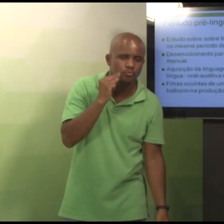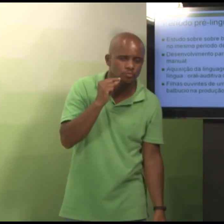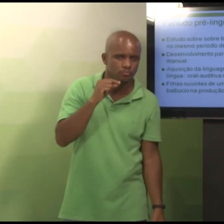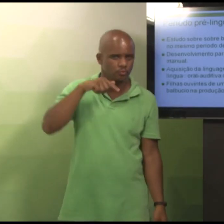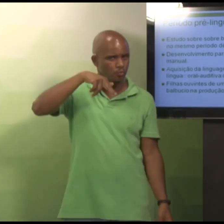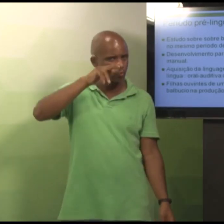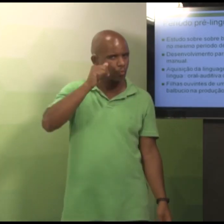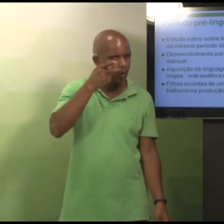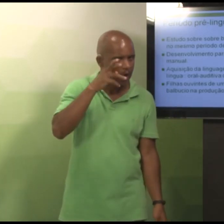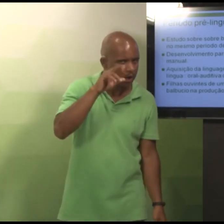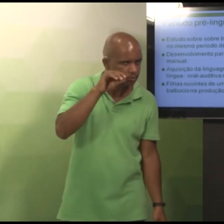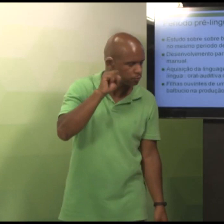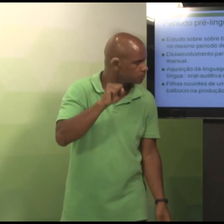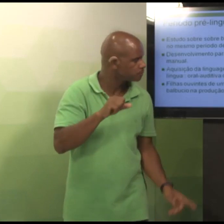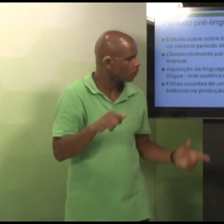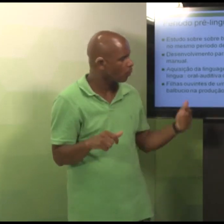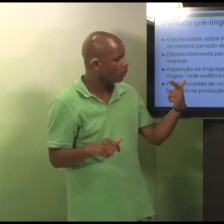Aqui, de acordo com o autor